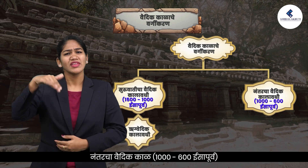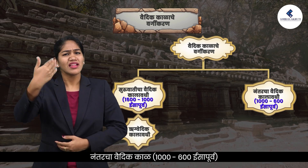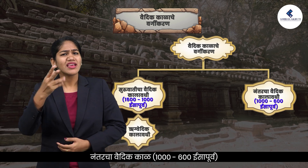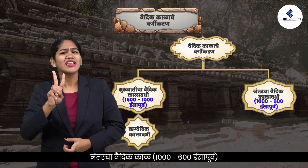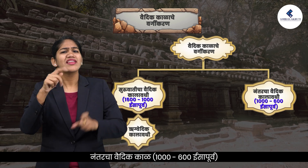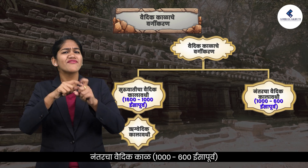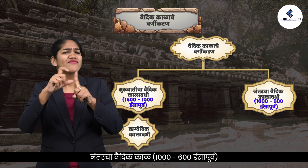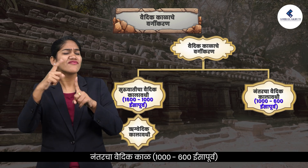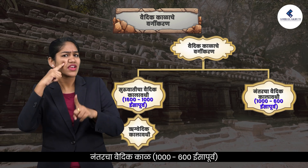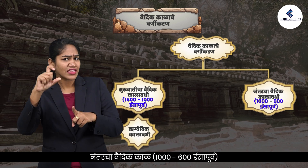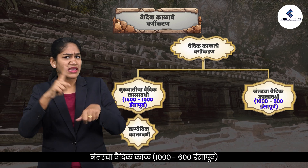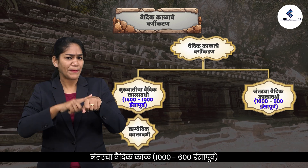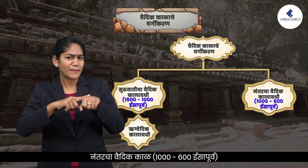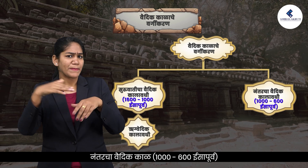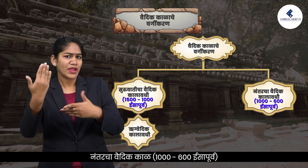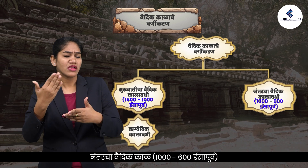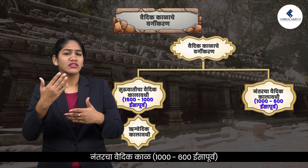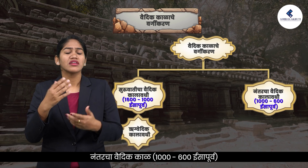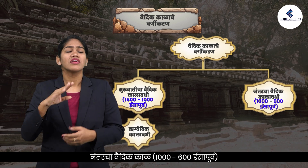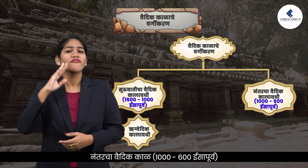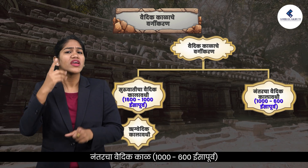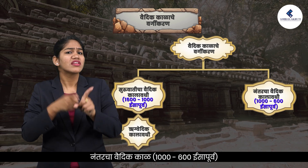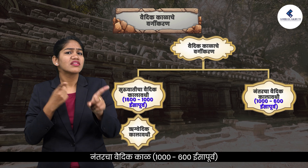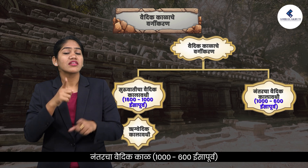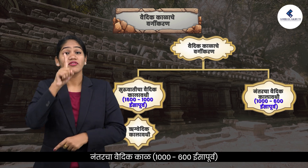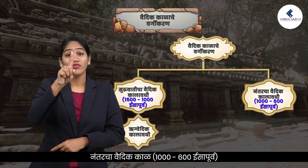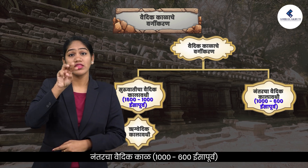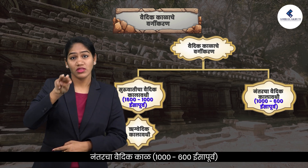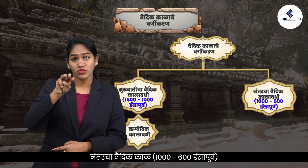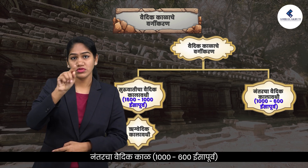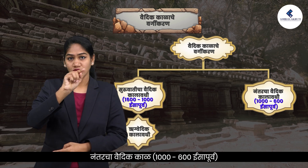नंतरचा वैदिक काळ 1000 ते 600 इसवी सन पूर्व.